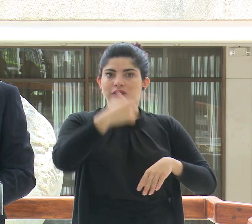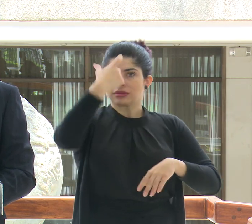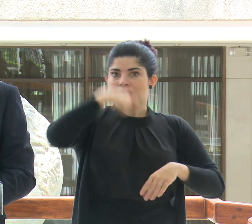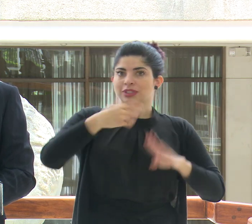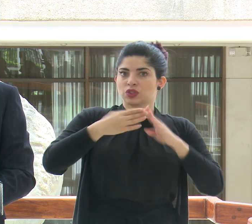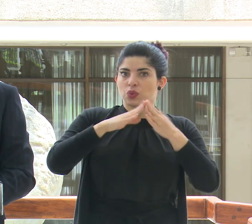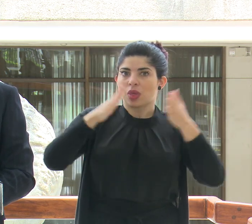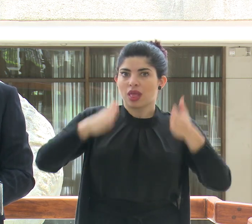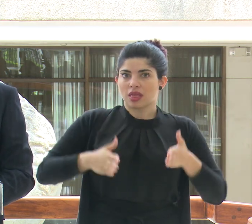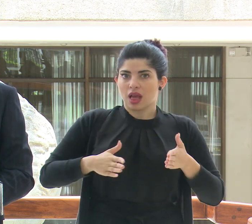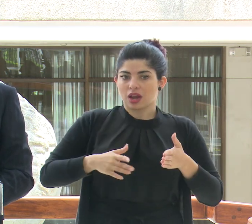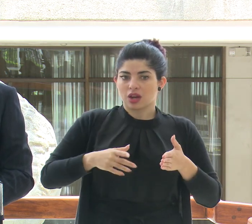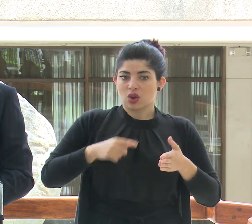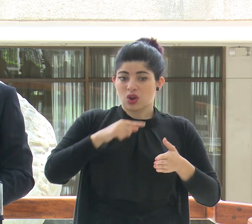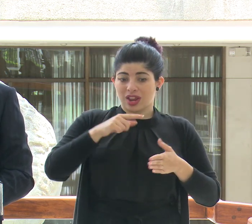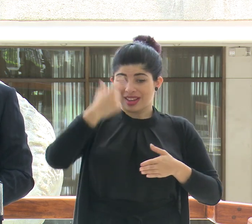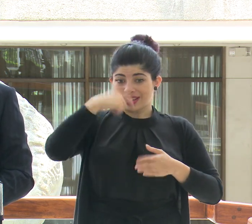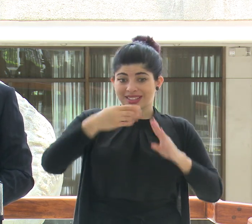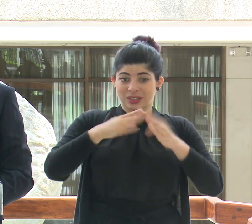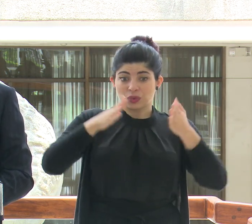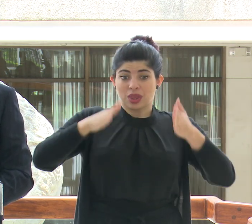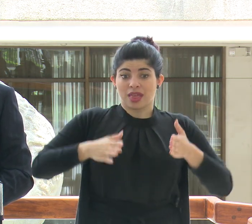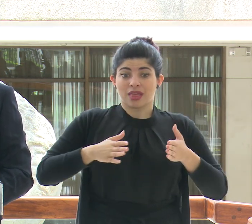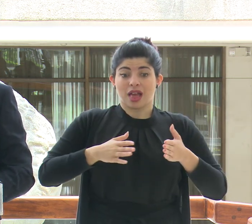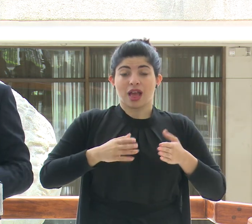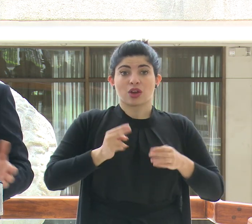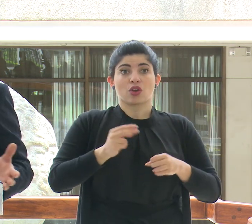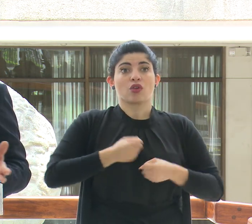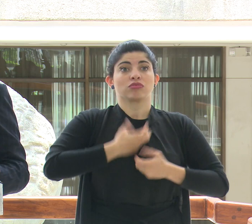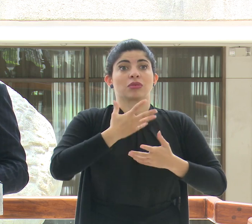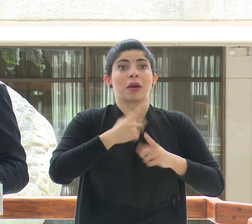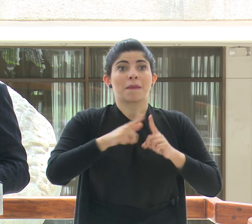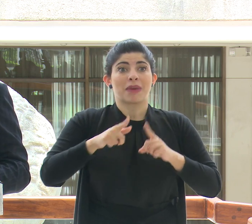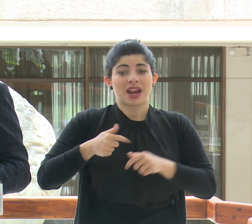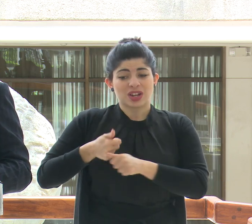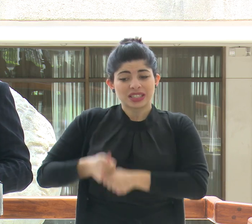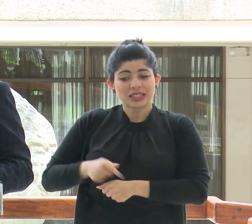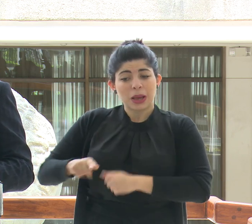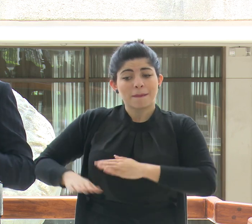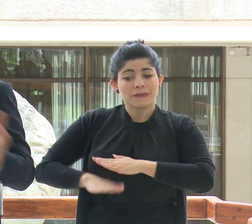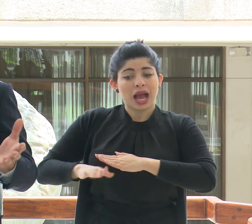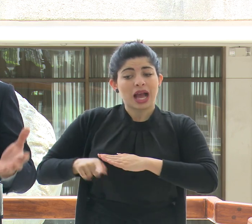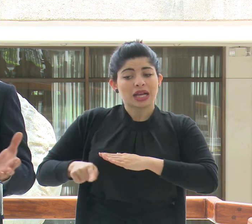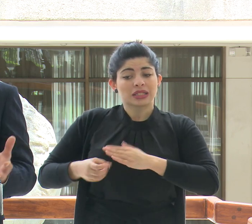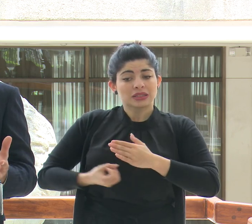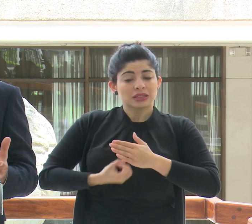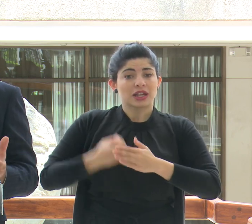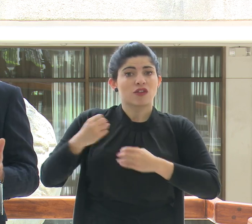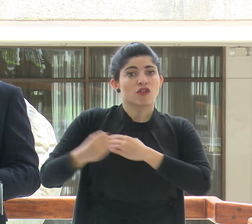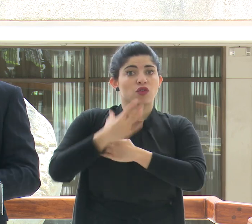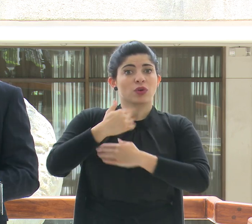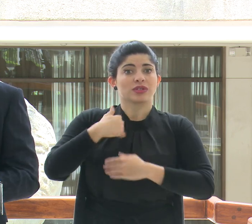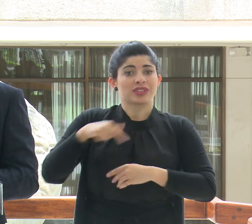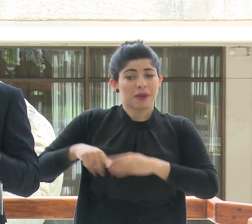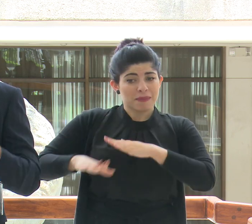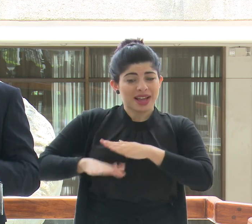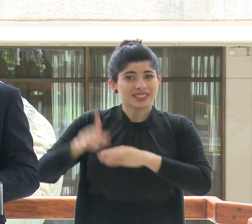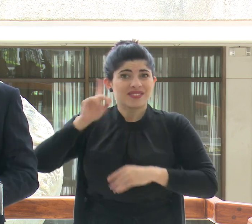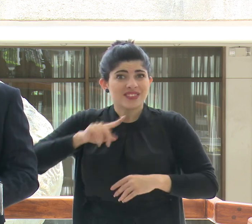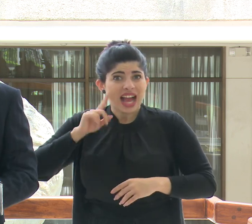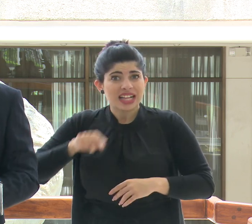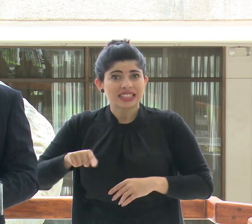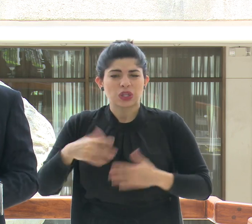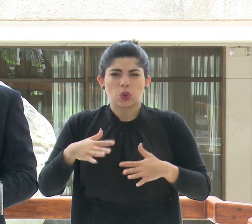ciudadanía a partir de cosas que son falsas o nociones erradas es muy peligroso. Para eso es el periodismo. El periodismo